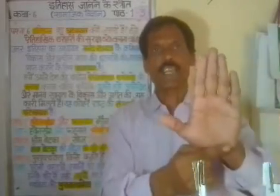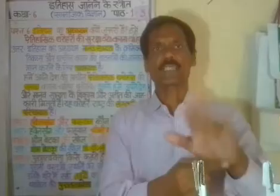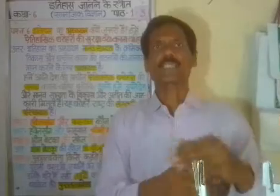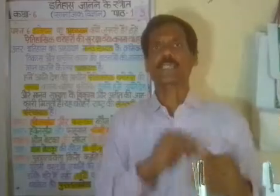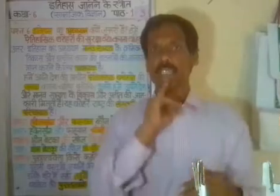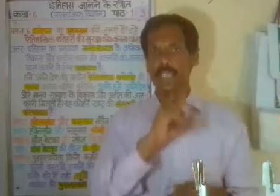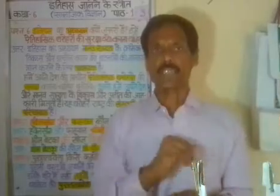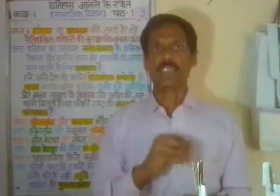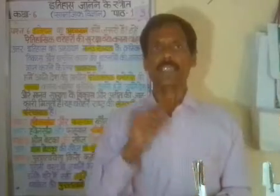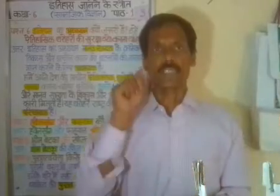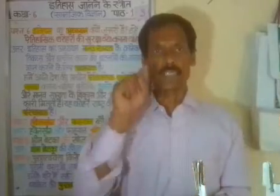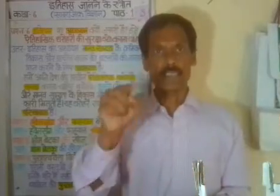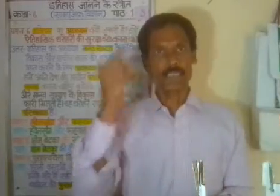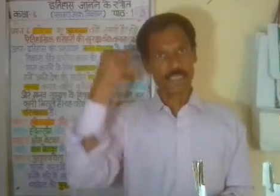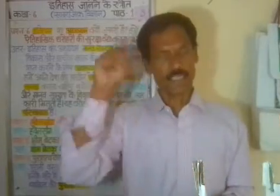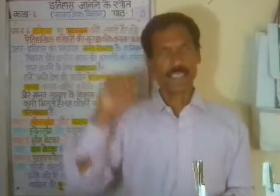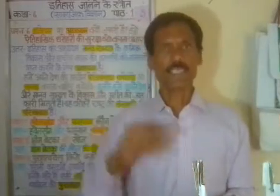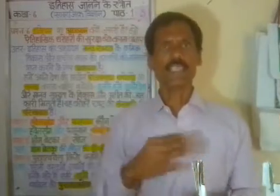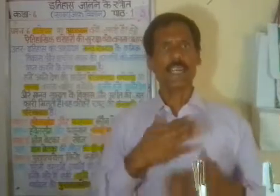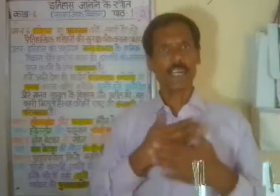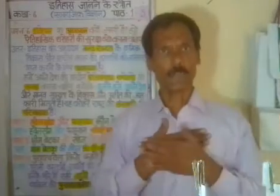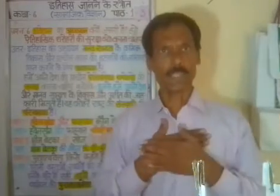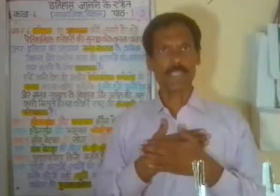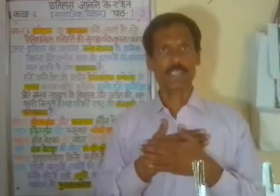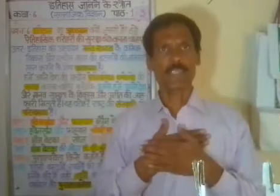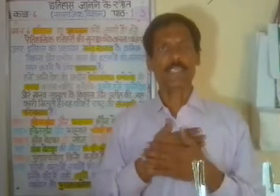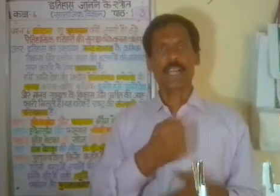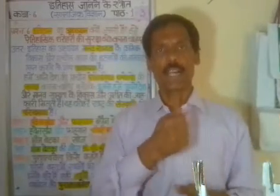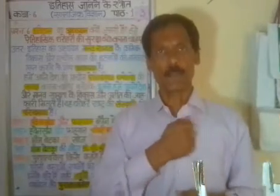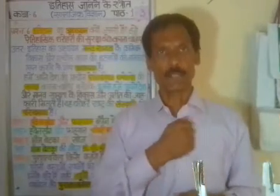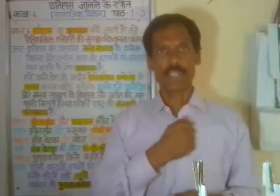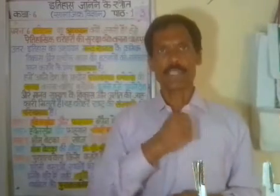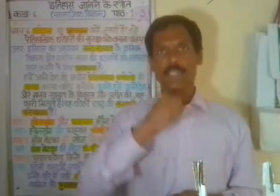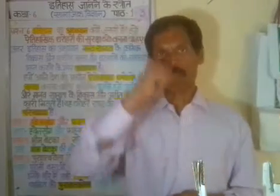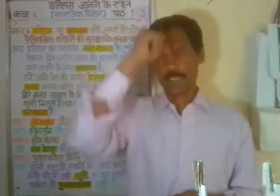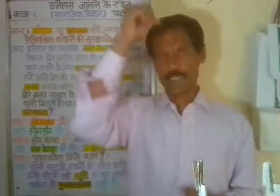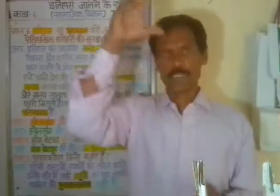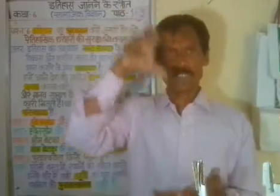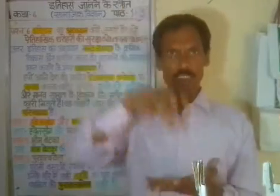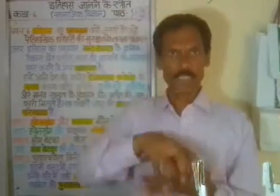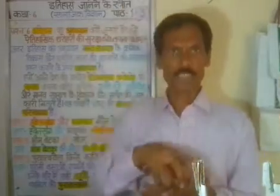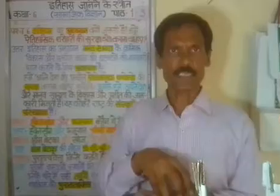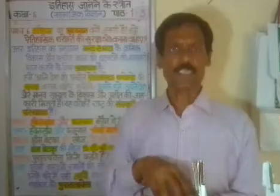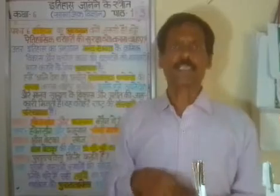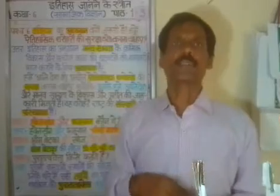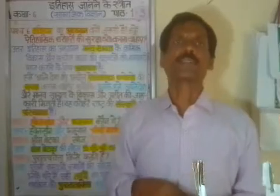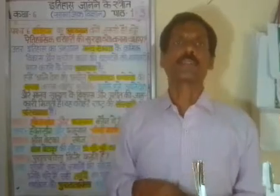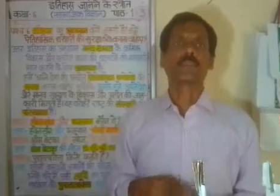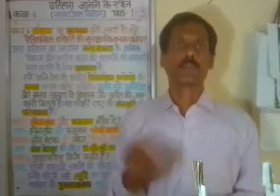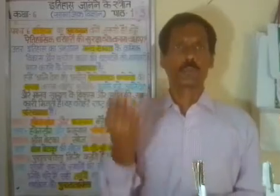परिचायक हैं। इसलिए हमें अपने देश की